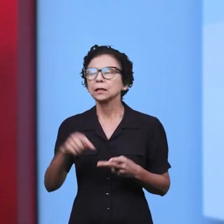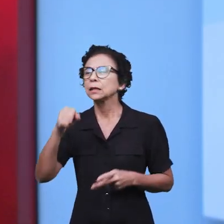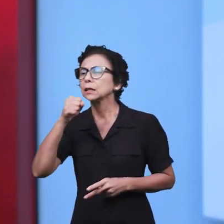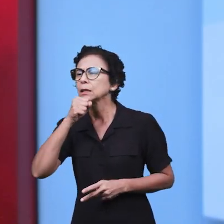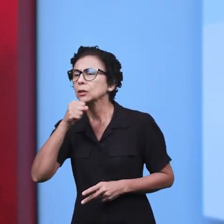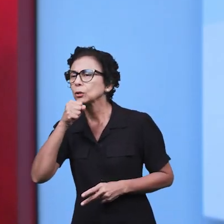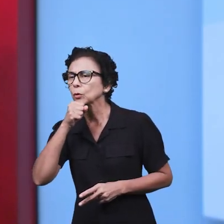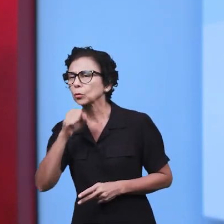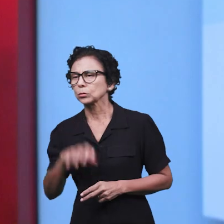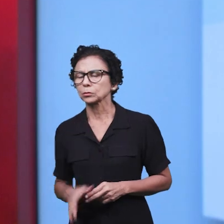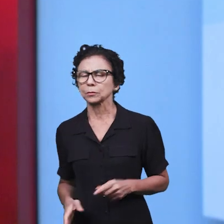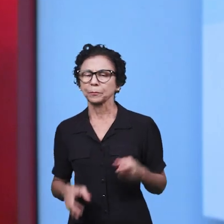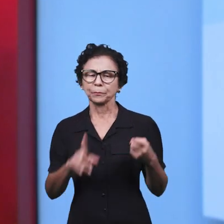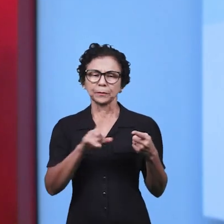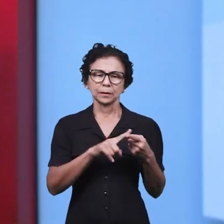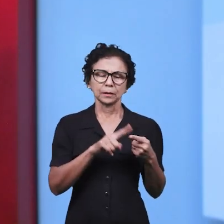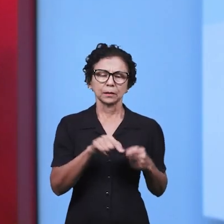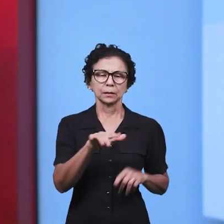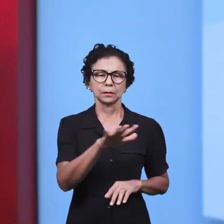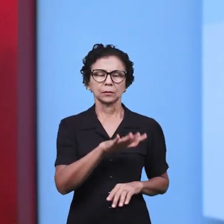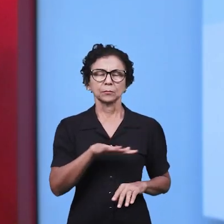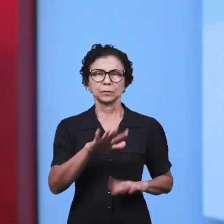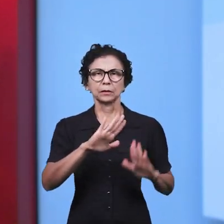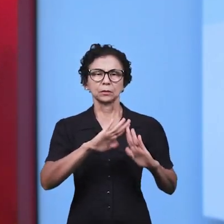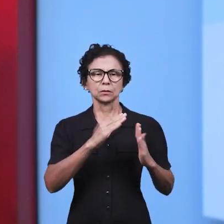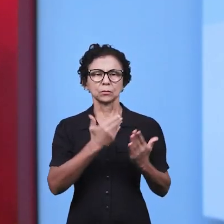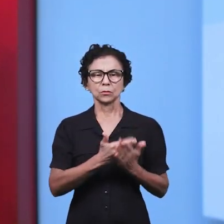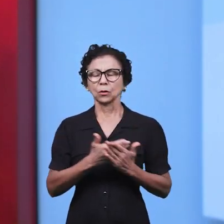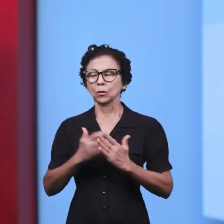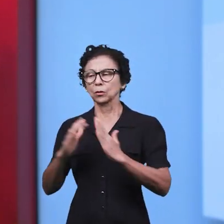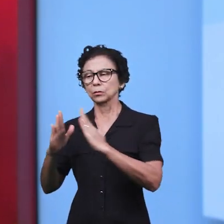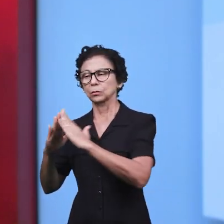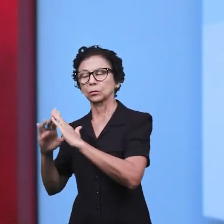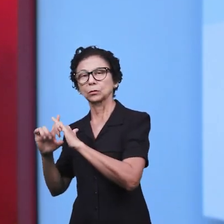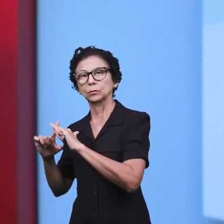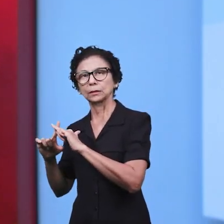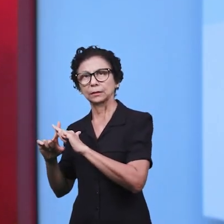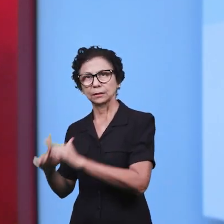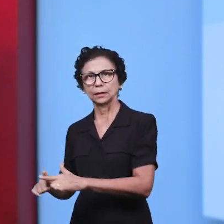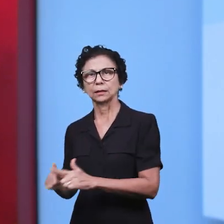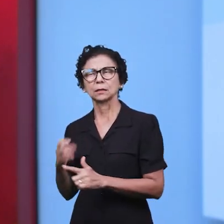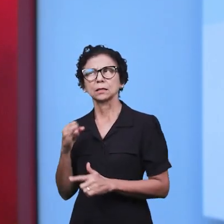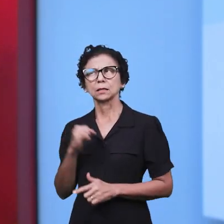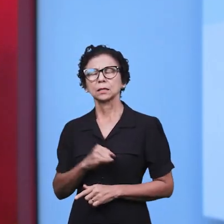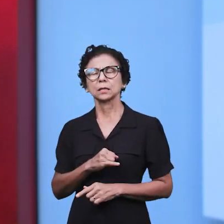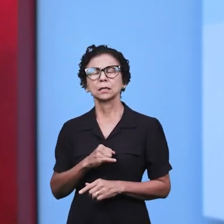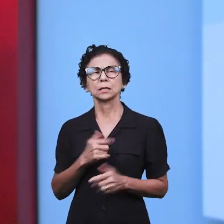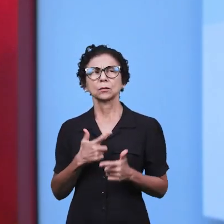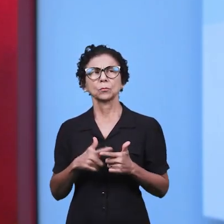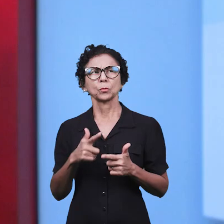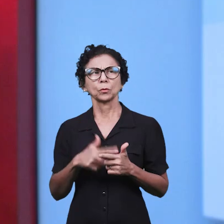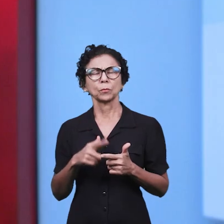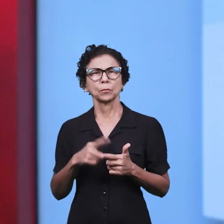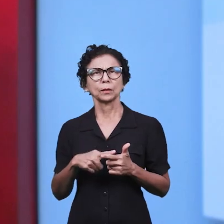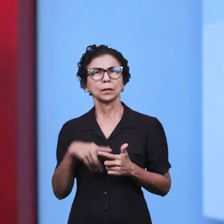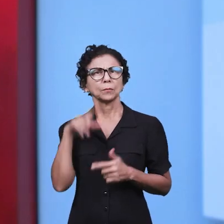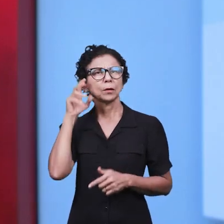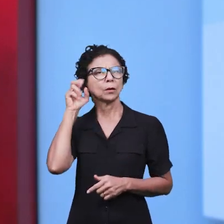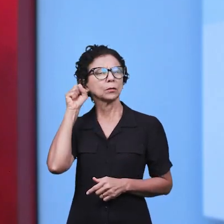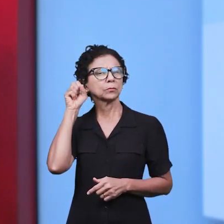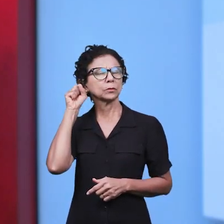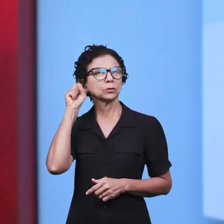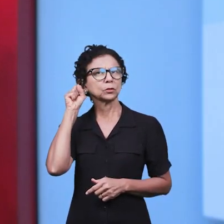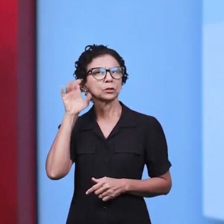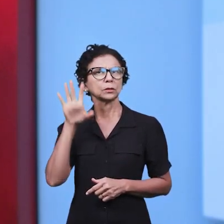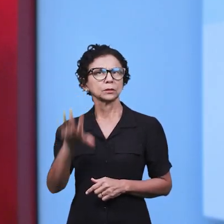ambiente da igreja, principalmente no ambiente escolar, verificou que tem uma dificuldade auditiva, é esperado que a criança, né,